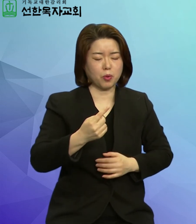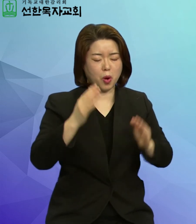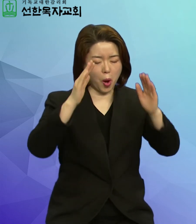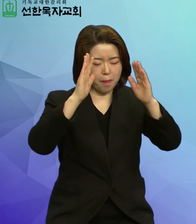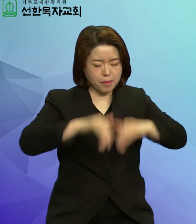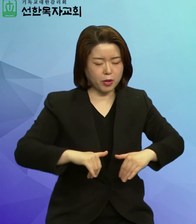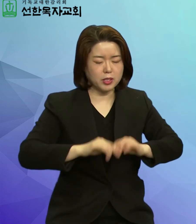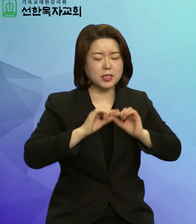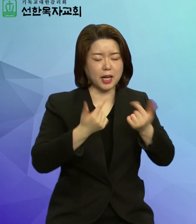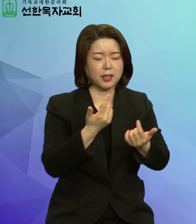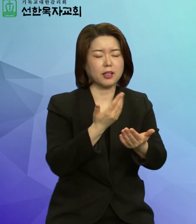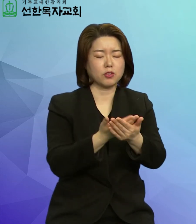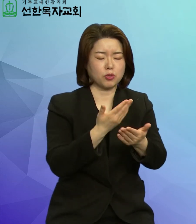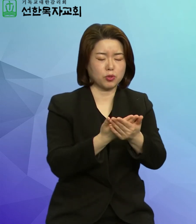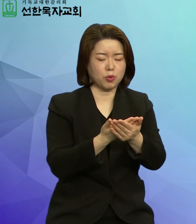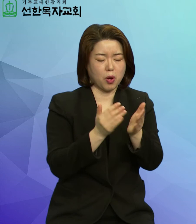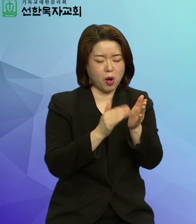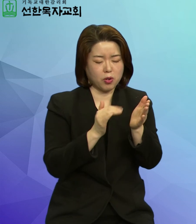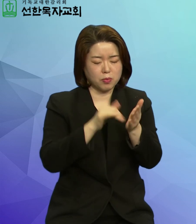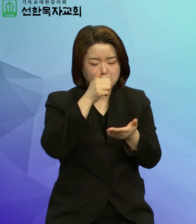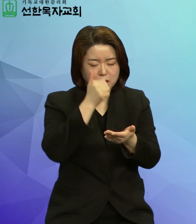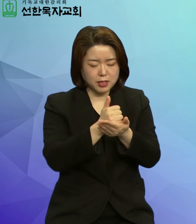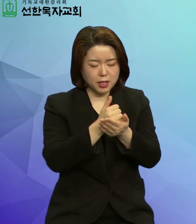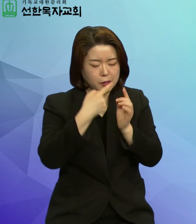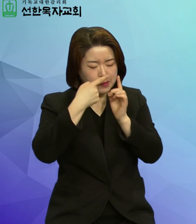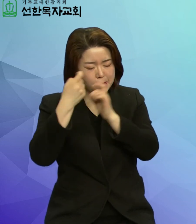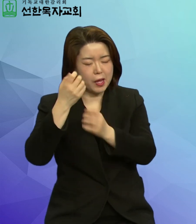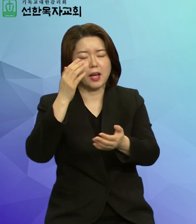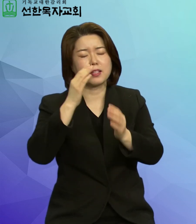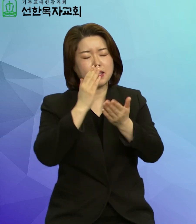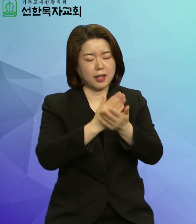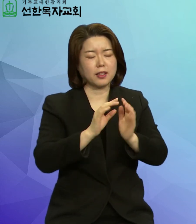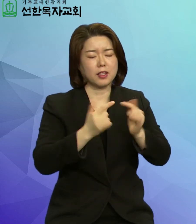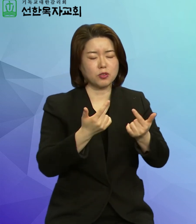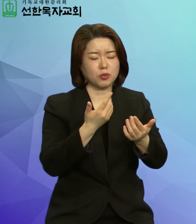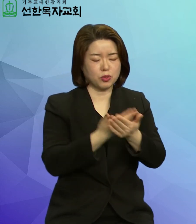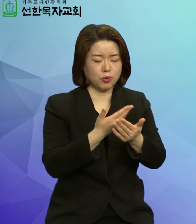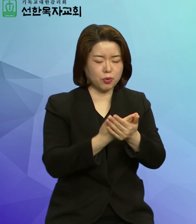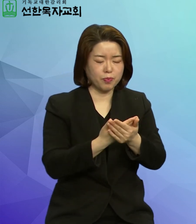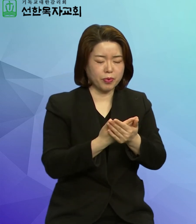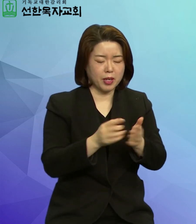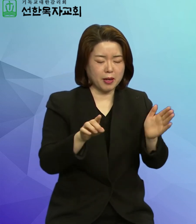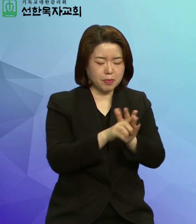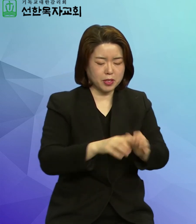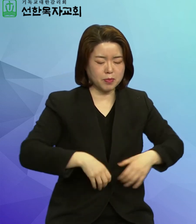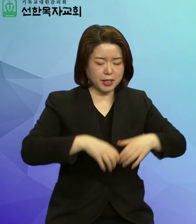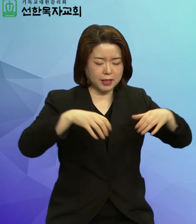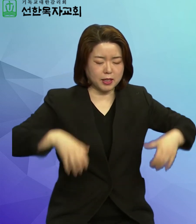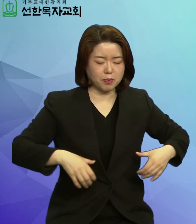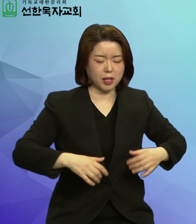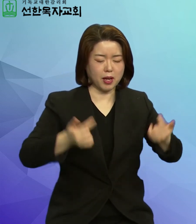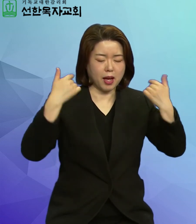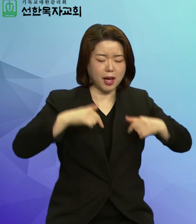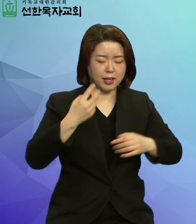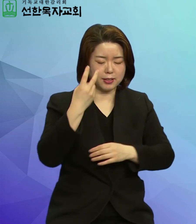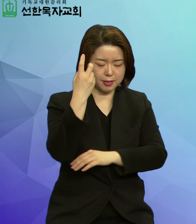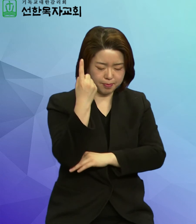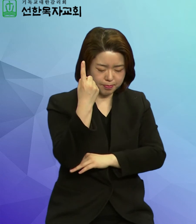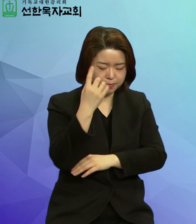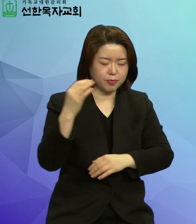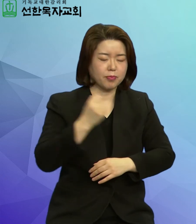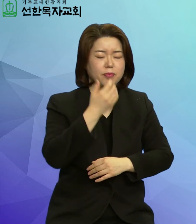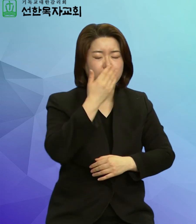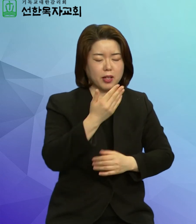하나님 무너지지 않게 하소서. 은밀한 죄에도 무너지지 않게 하시고 믿음의 담대함 항상